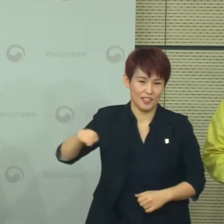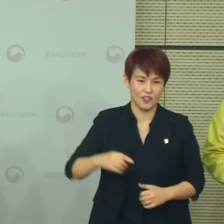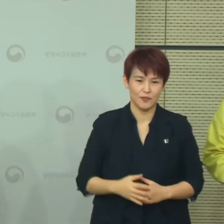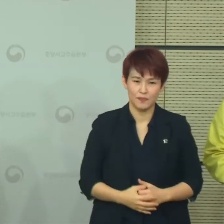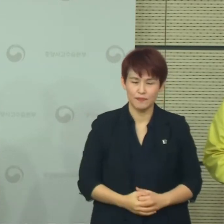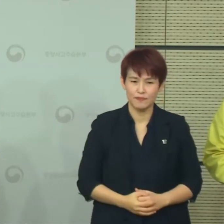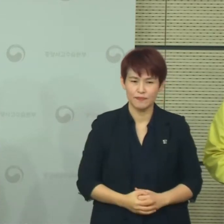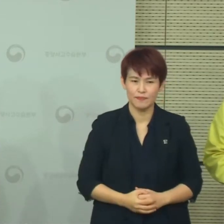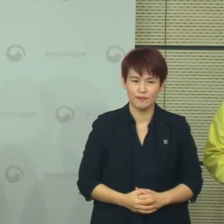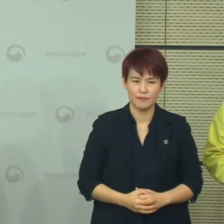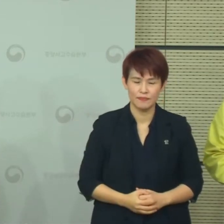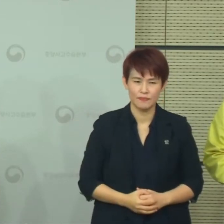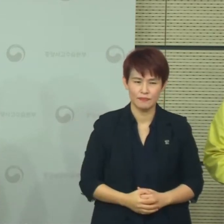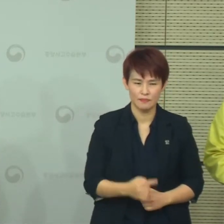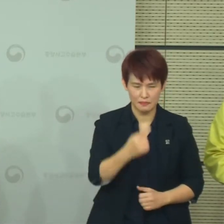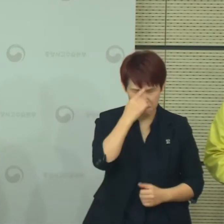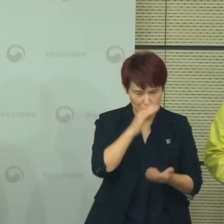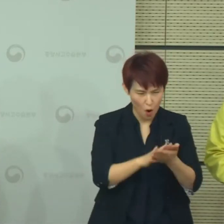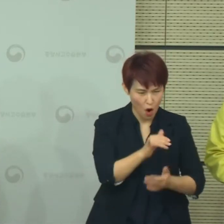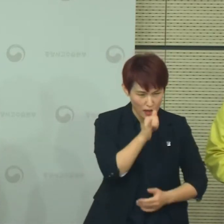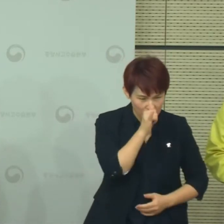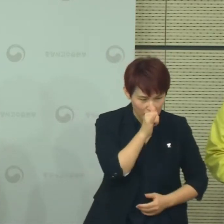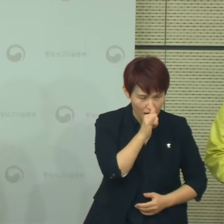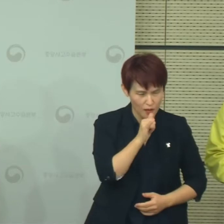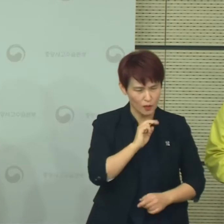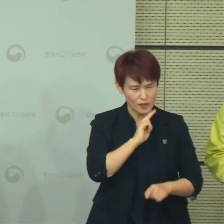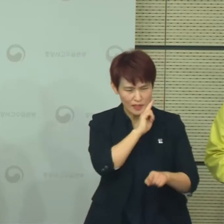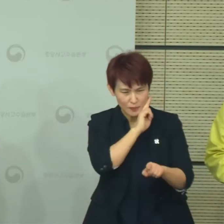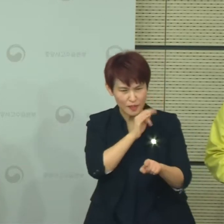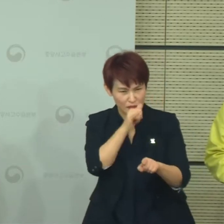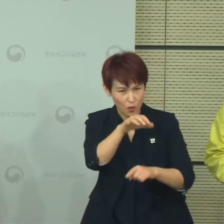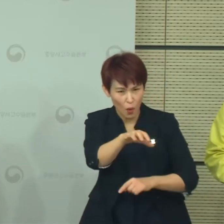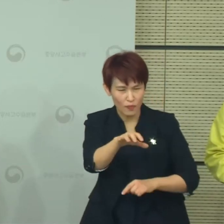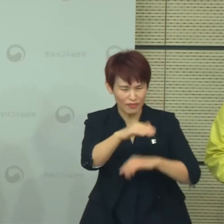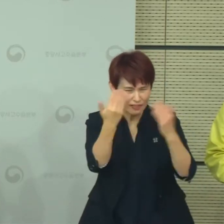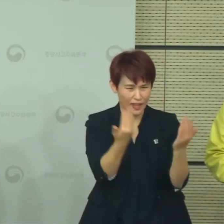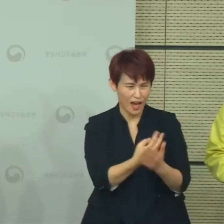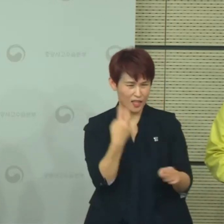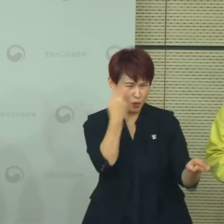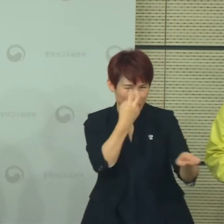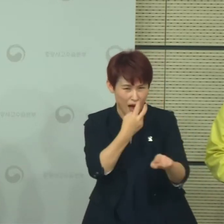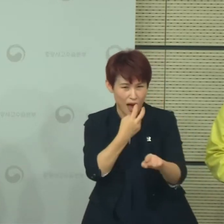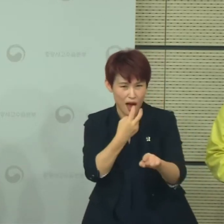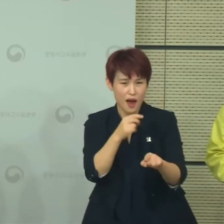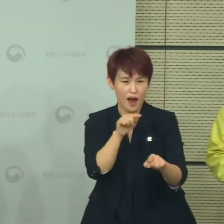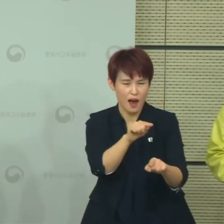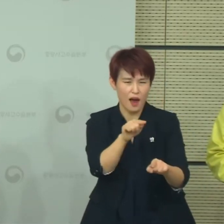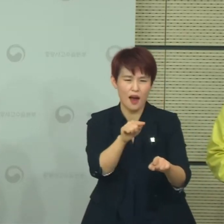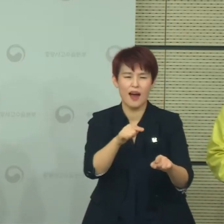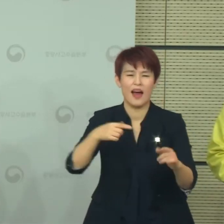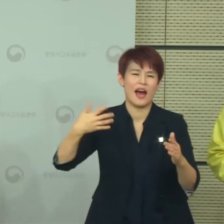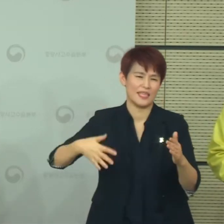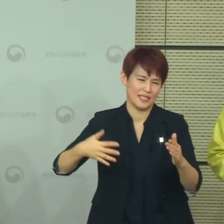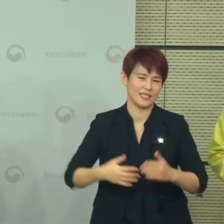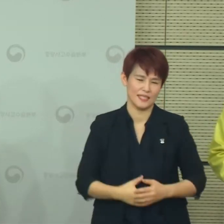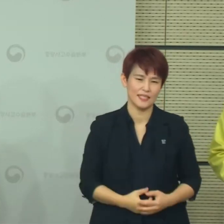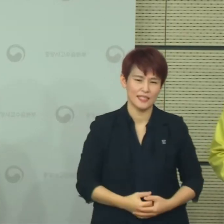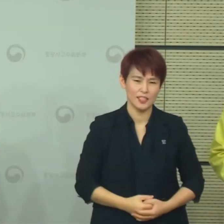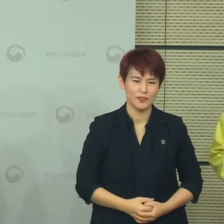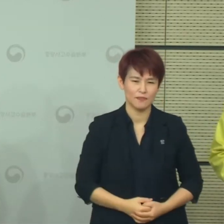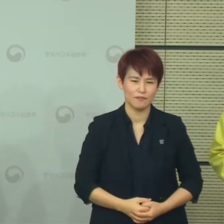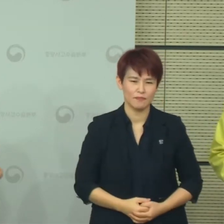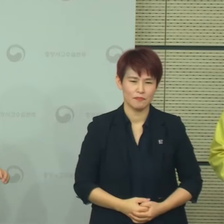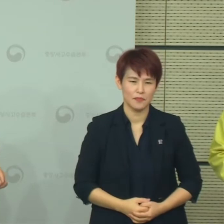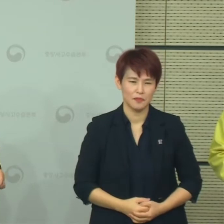현재는 그래서 유증상자나 의심 사례 전체를 전수조사하는 방안에 대해서는 아직은 좀 추가적인